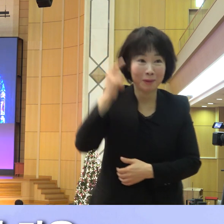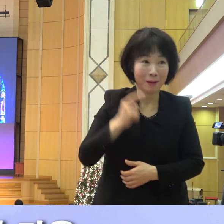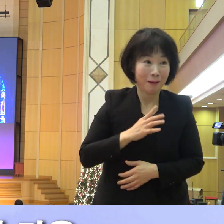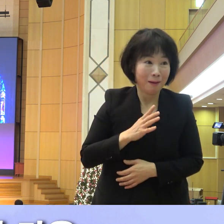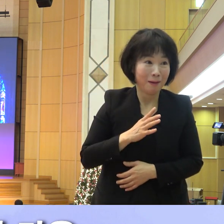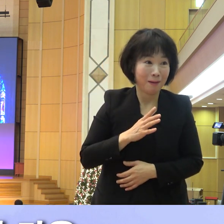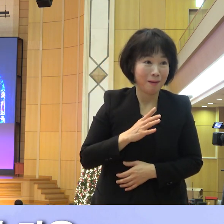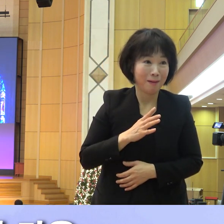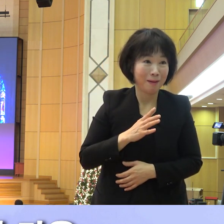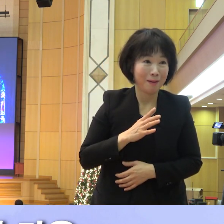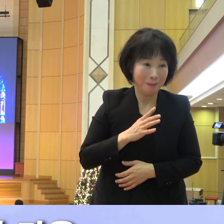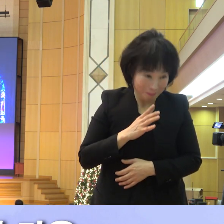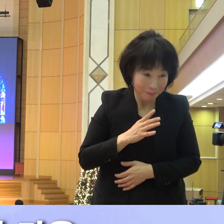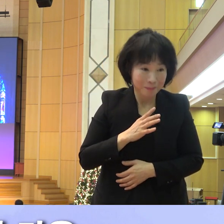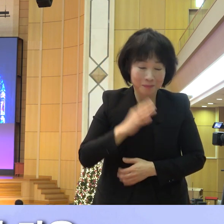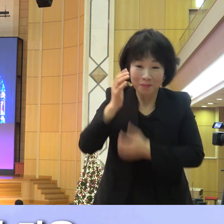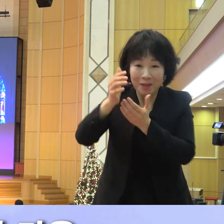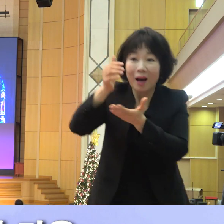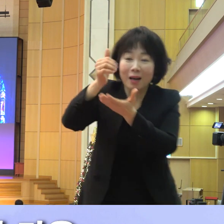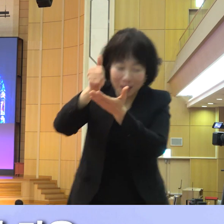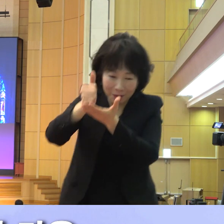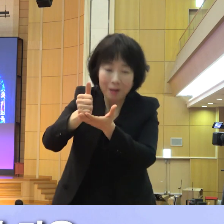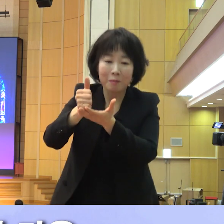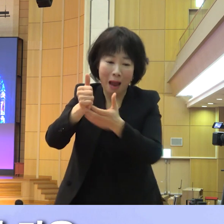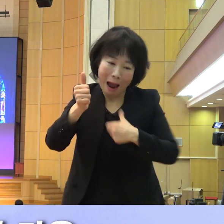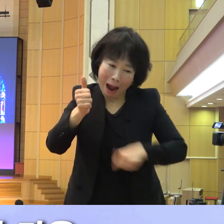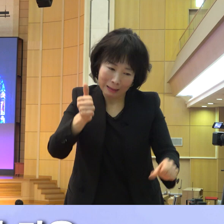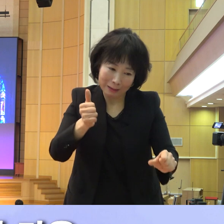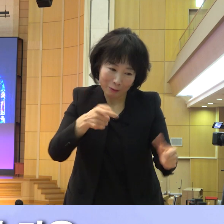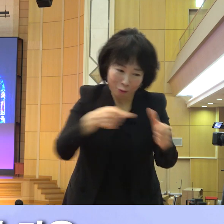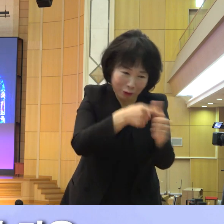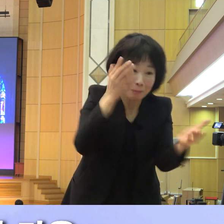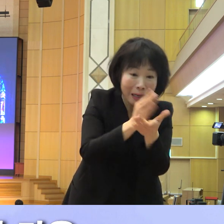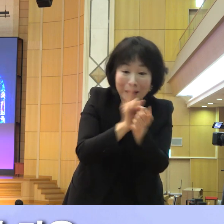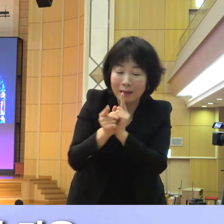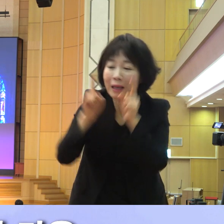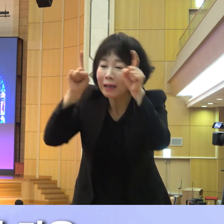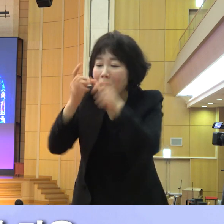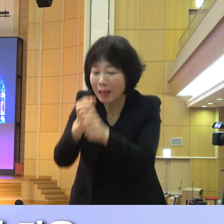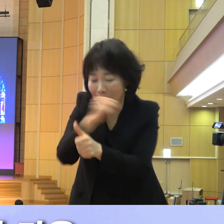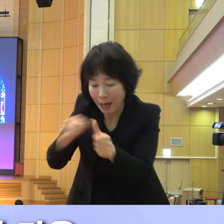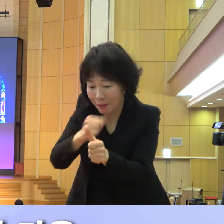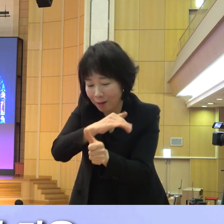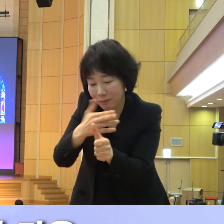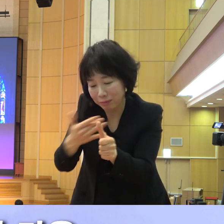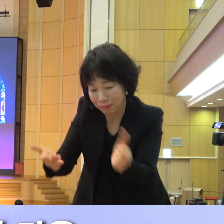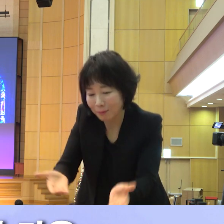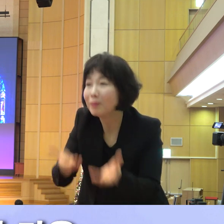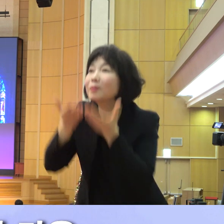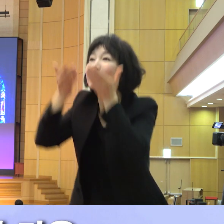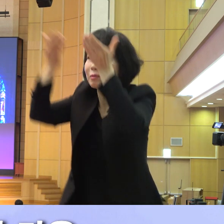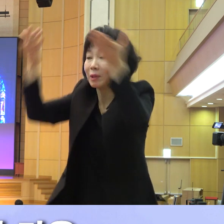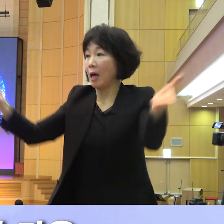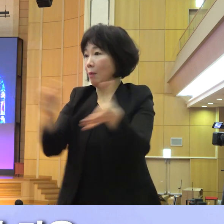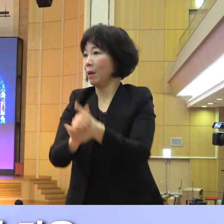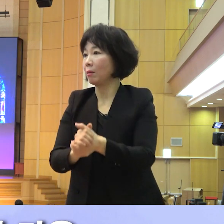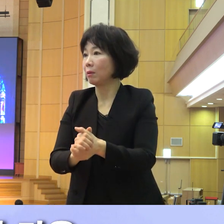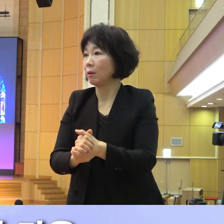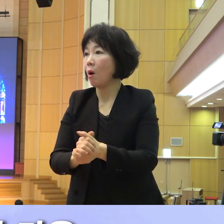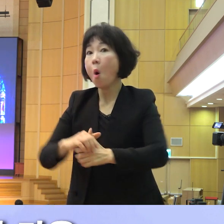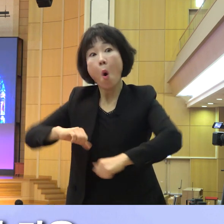이렇게 해서 하나님께 번제를 드렸는데, 하나님 두 번째 말씀하기를, 아브라함아,